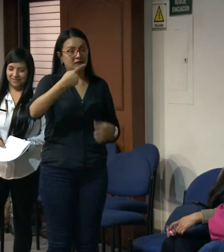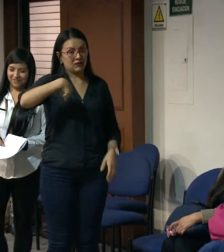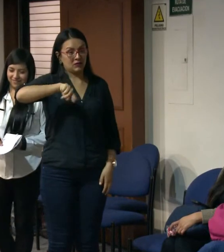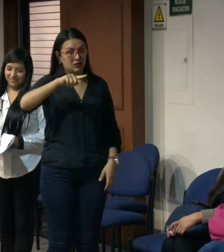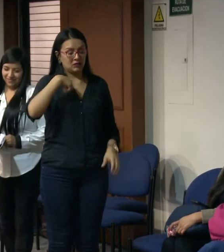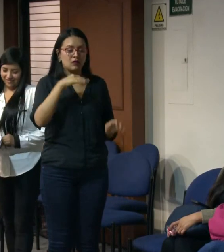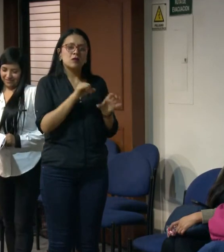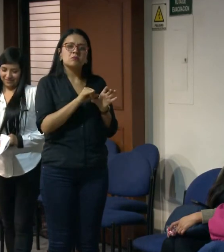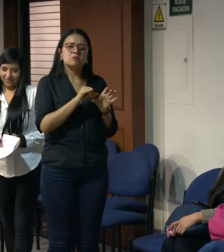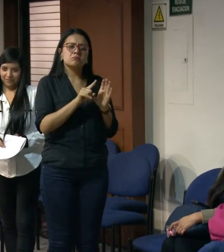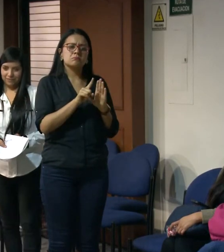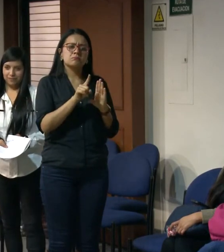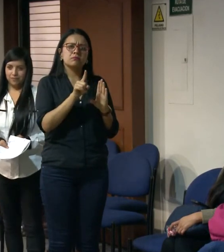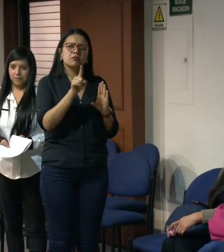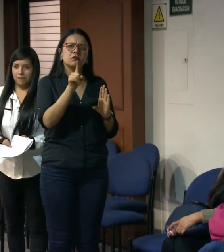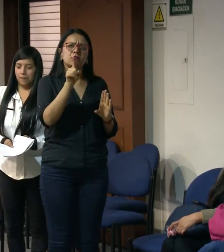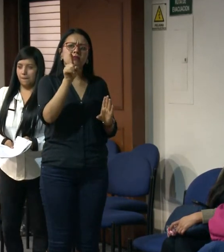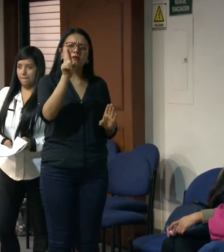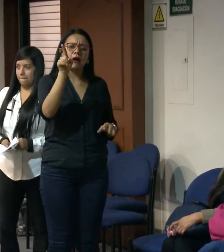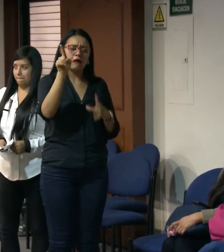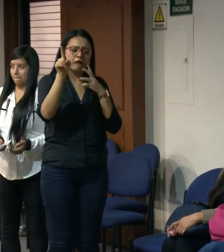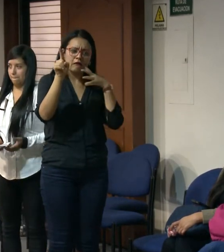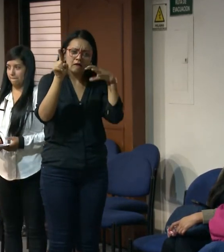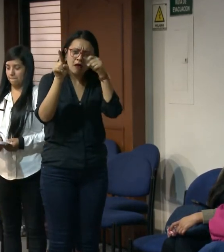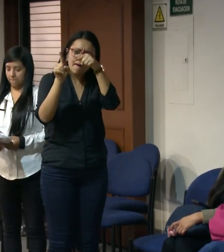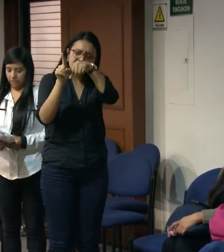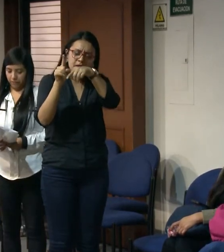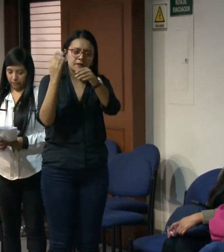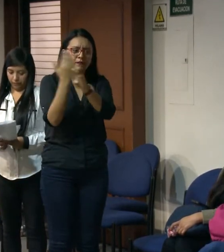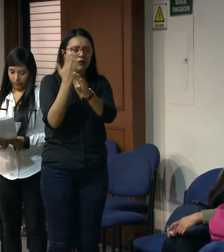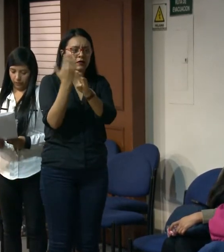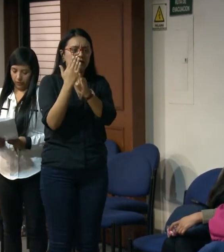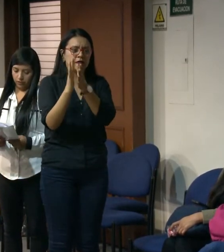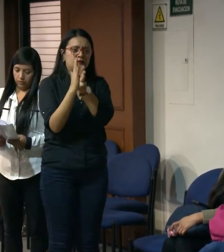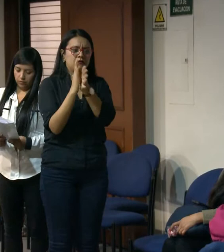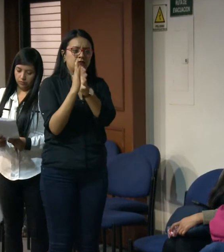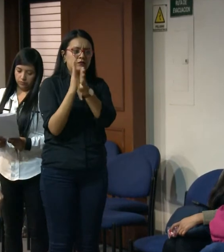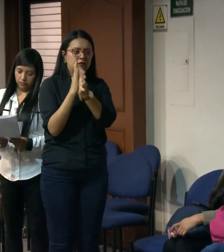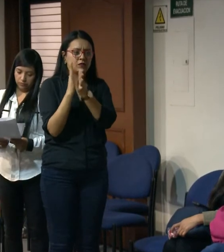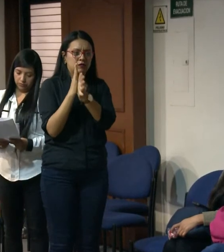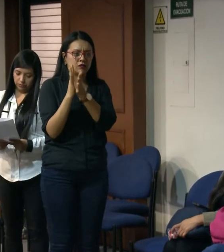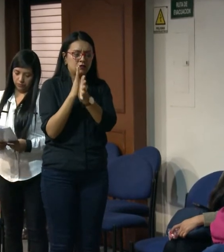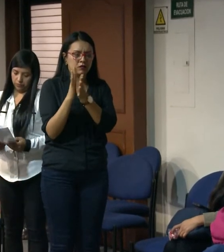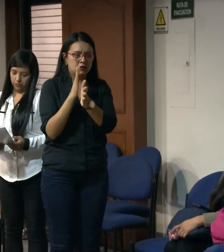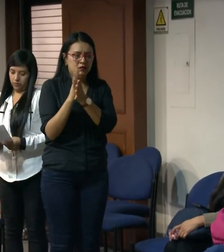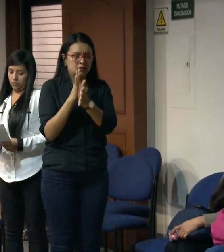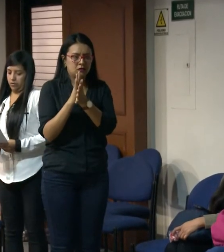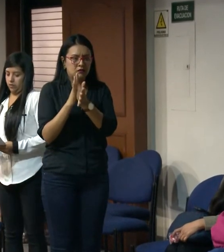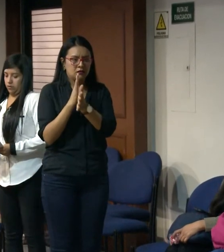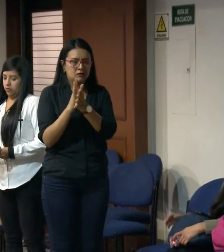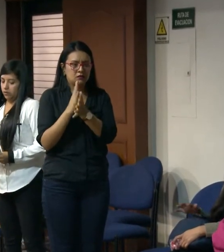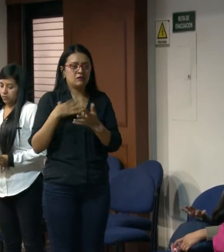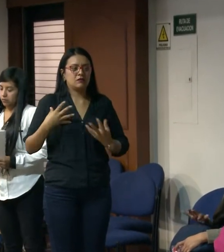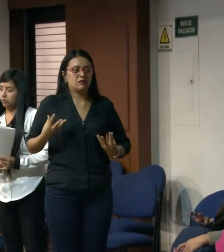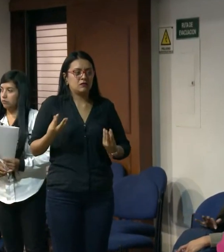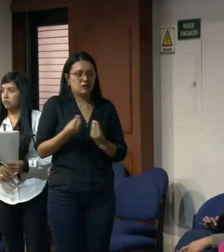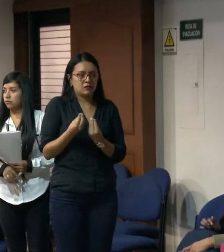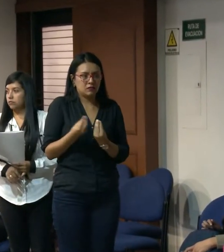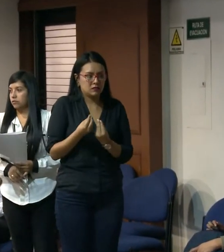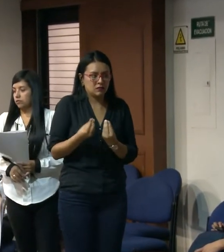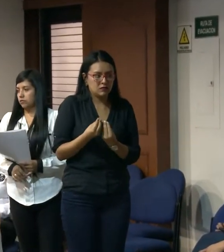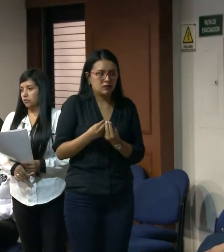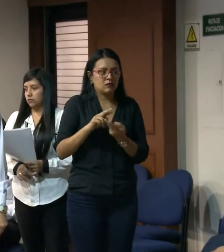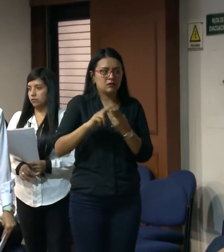estamos en órbita, identificamos esa problemática, que a partir de la información que nos contaron nuestras compañeras, es decir,